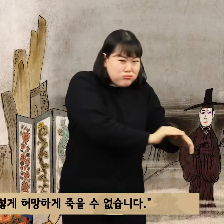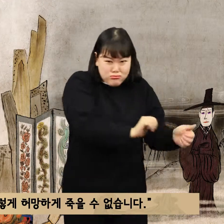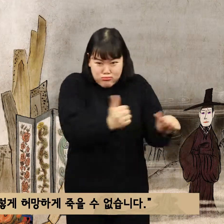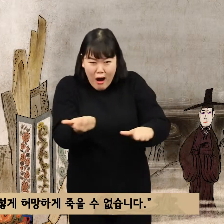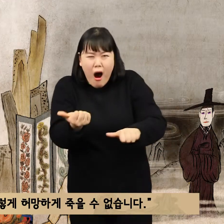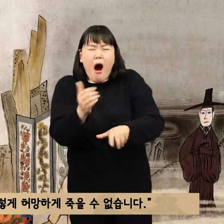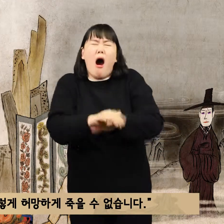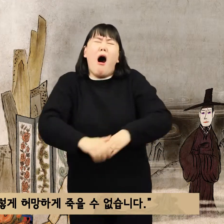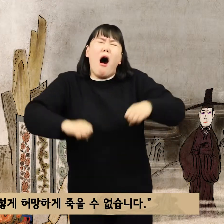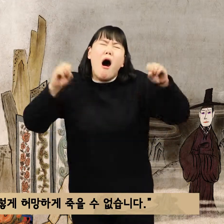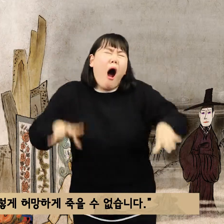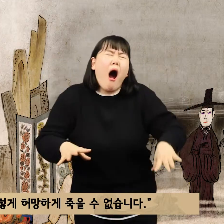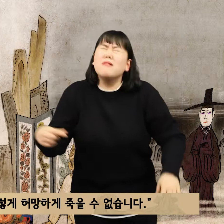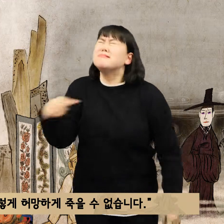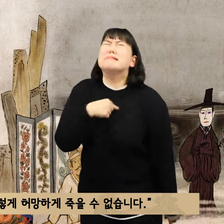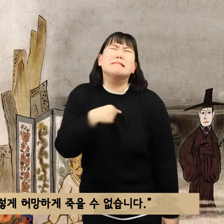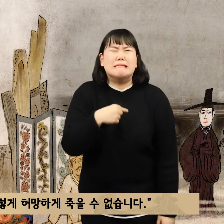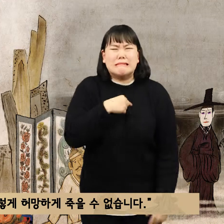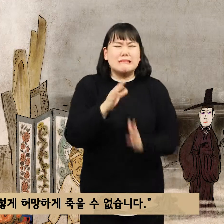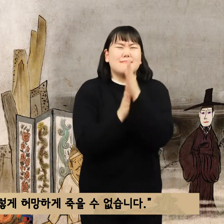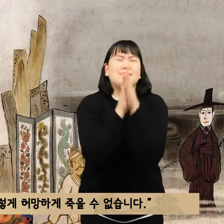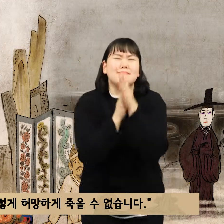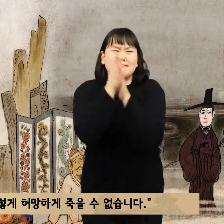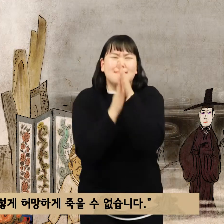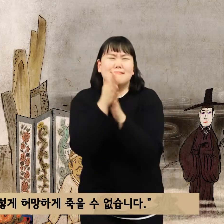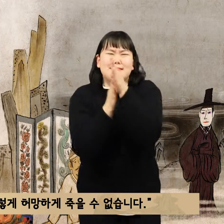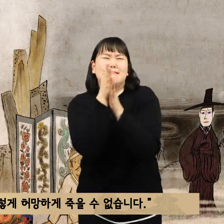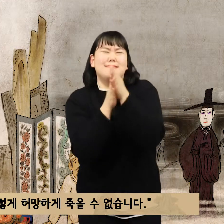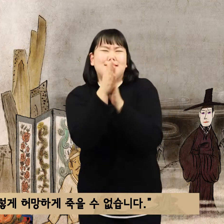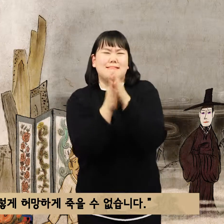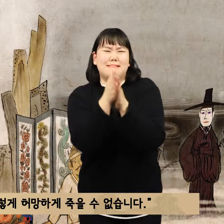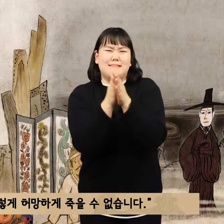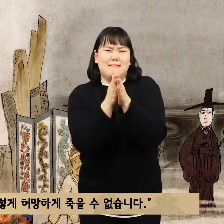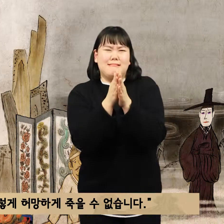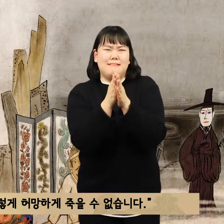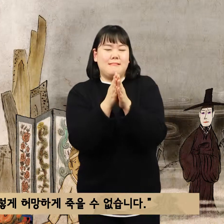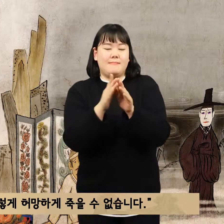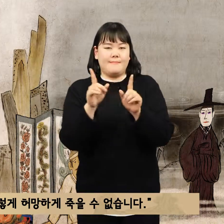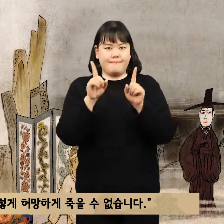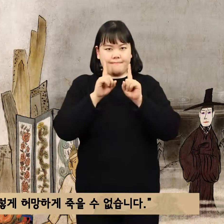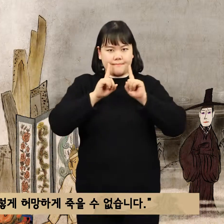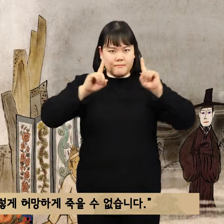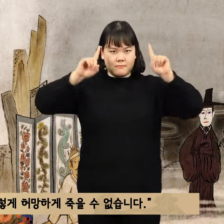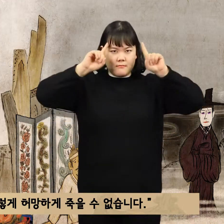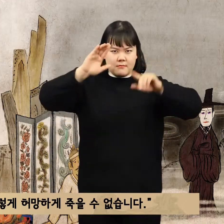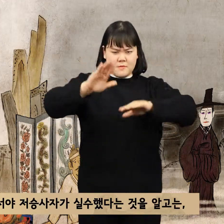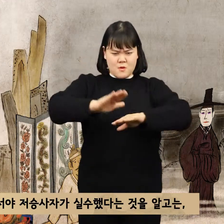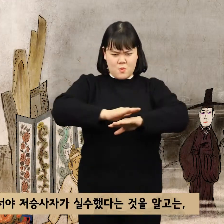두고 이렇게 허망하게 죽을 수 없습니다.